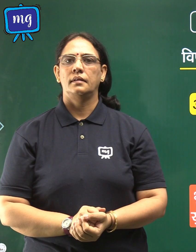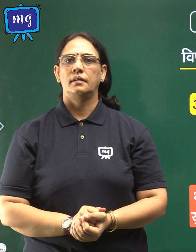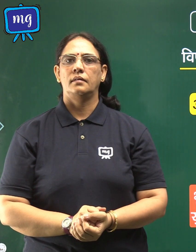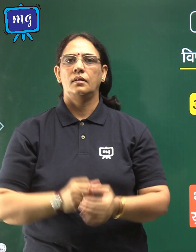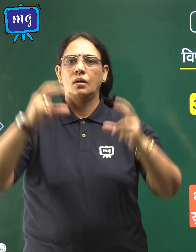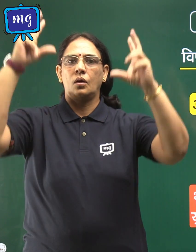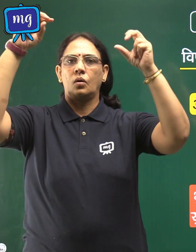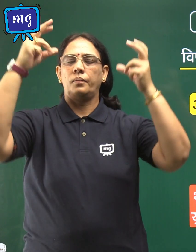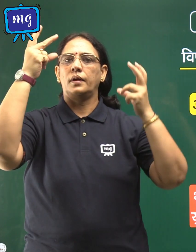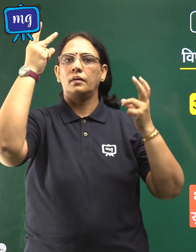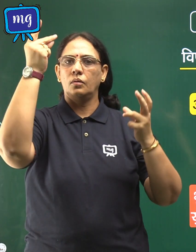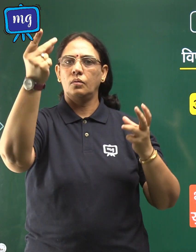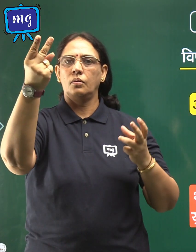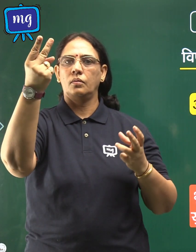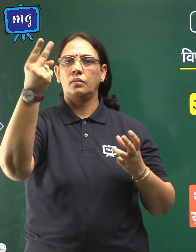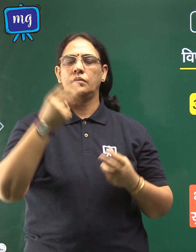अध्याय 2